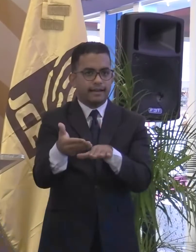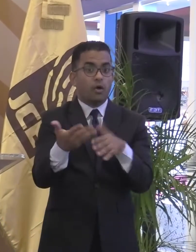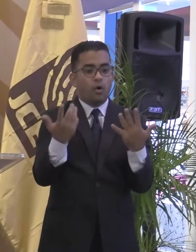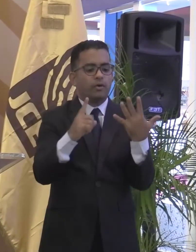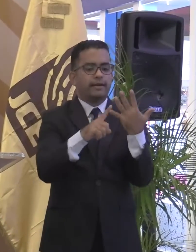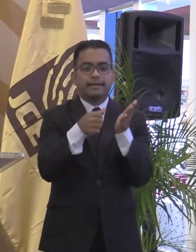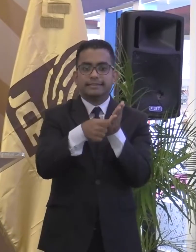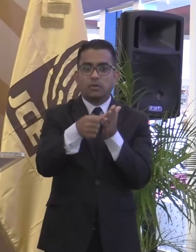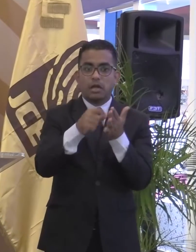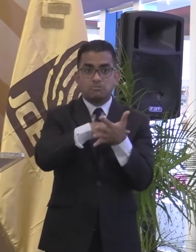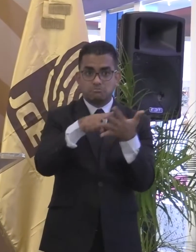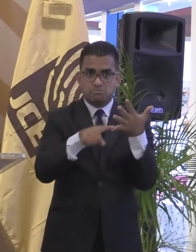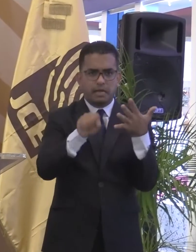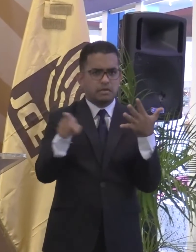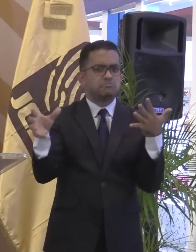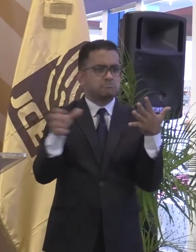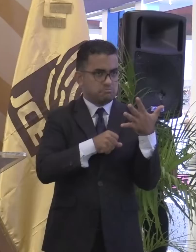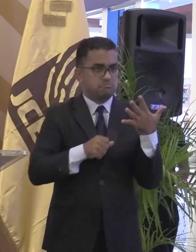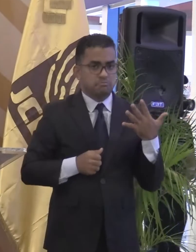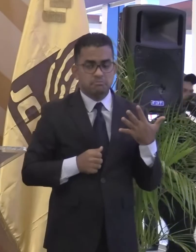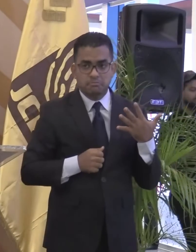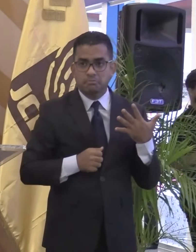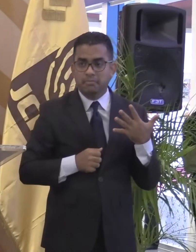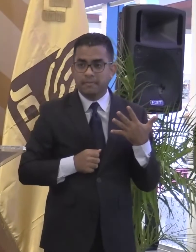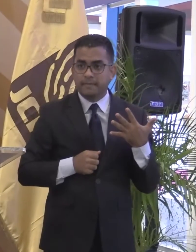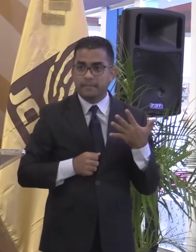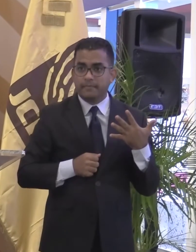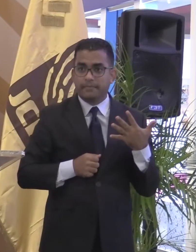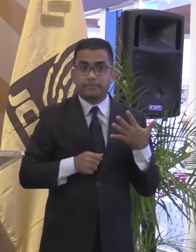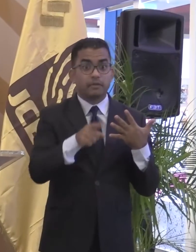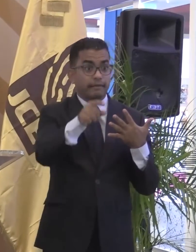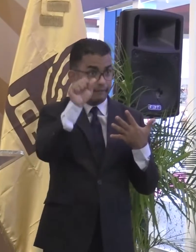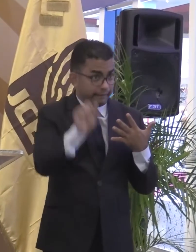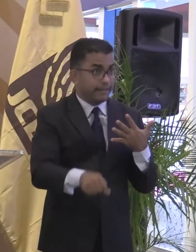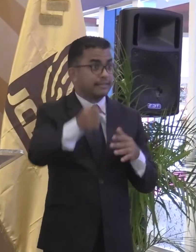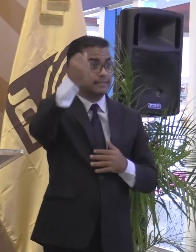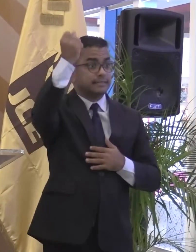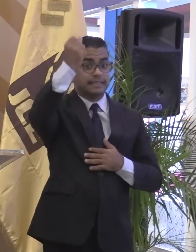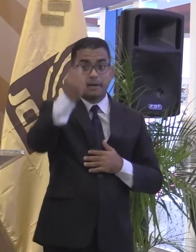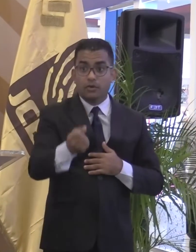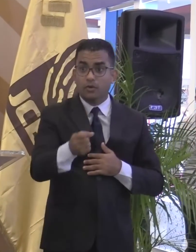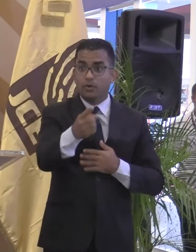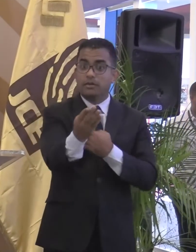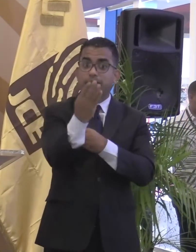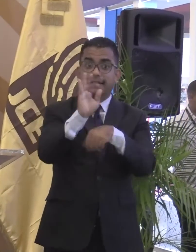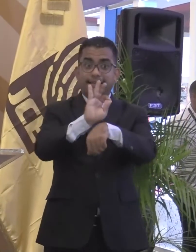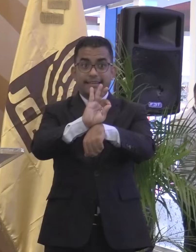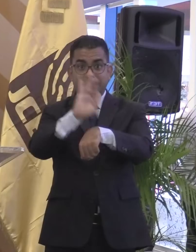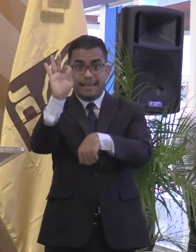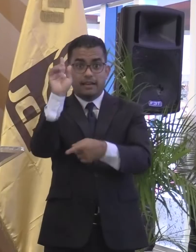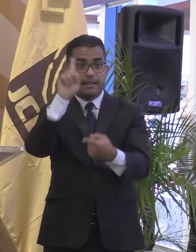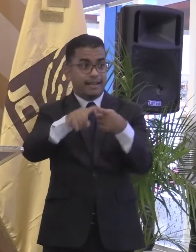su cédula de identidad y electoral puede venir los sábados de 9 de la mañana